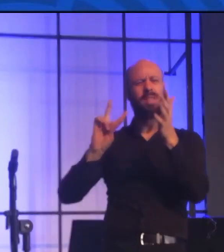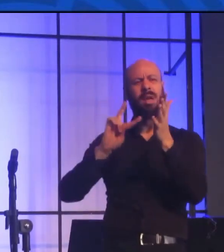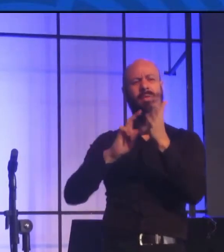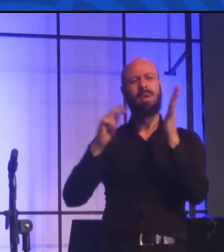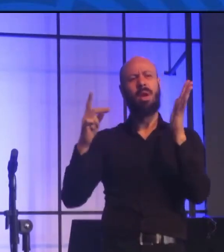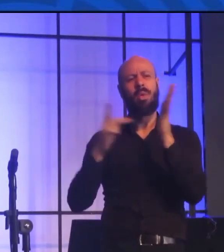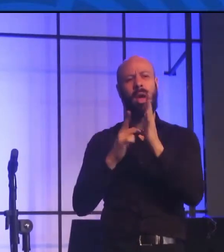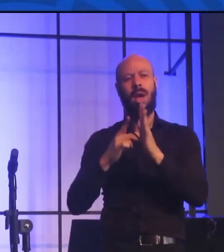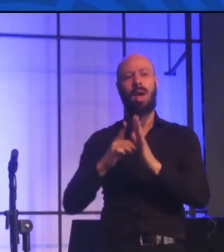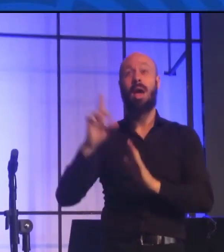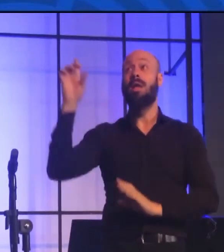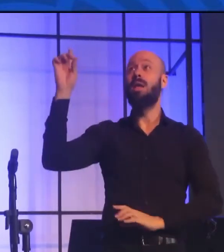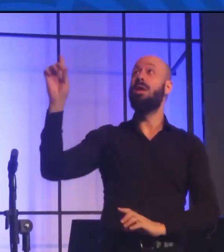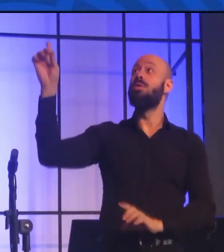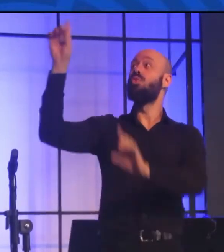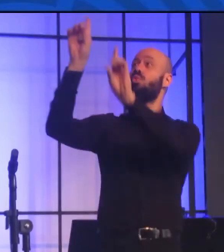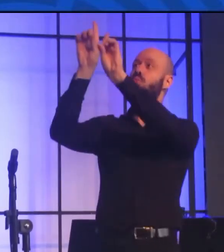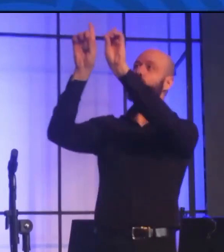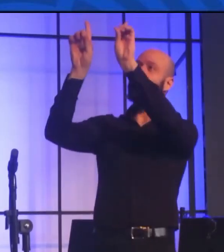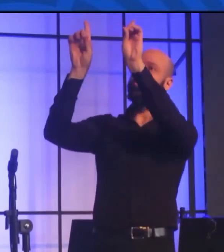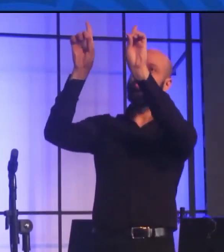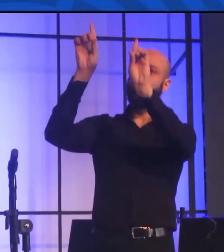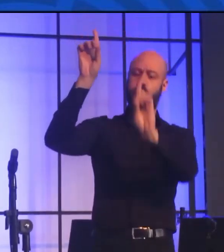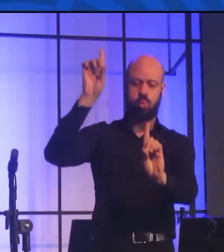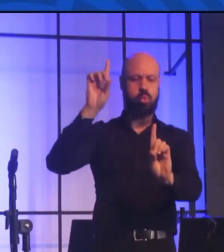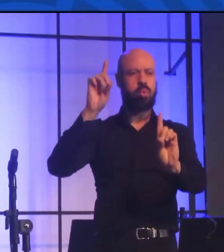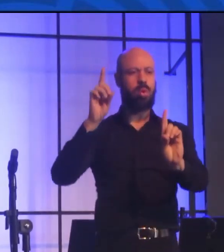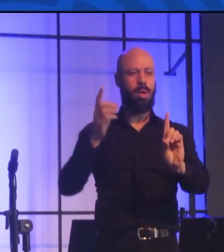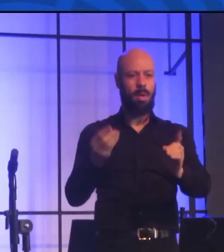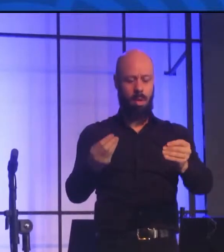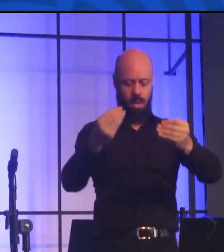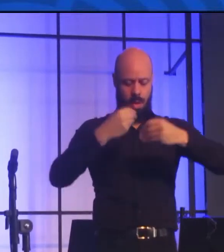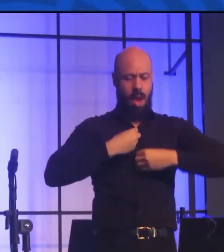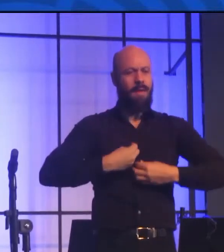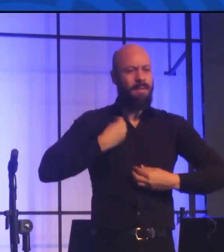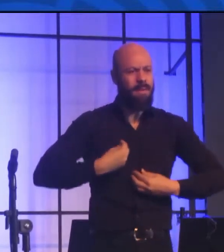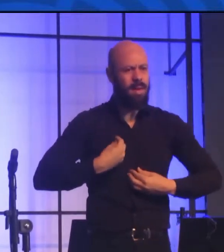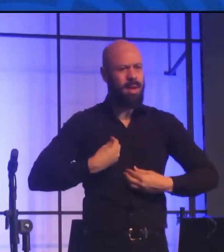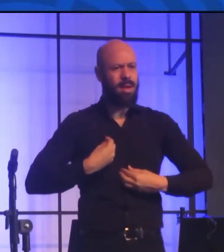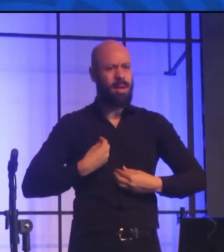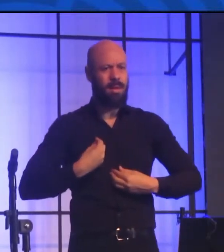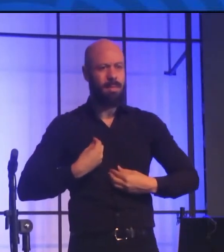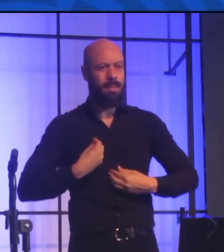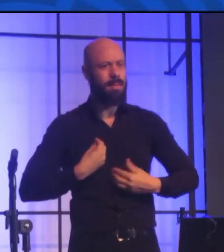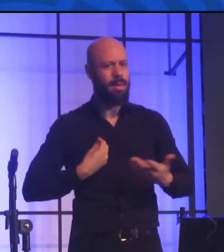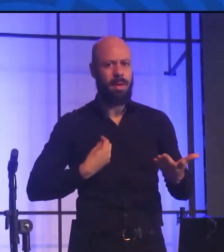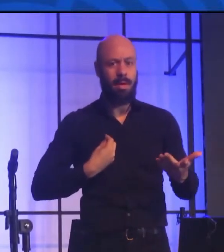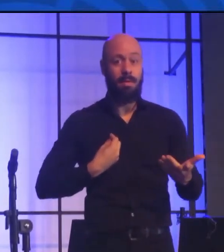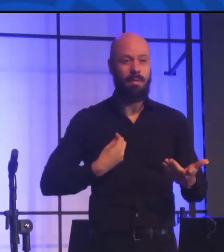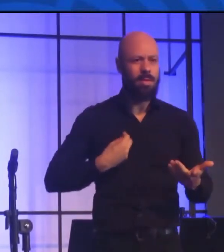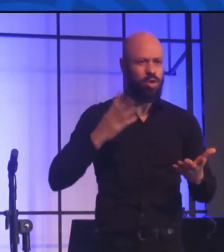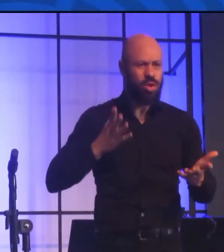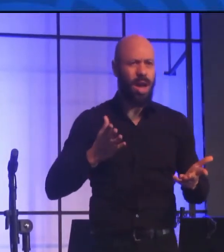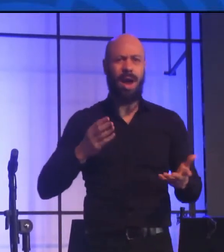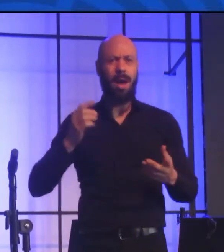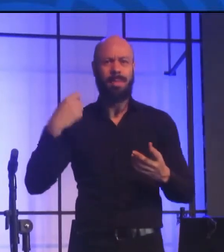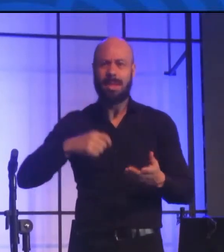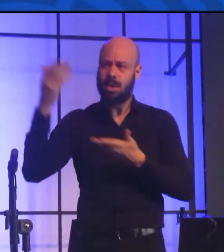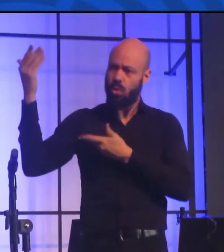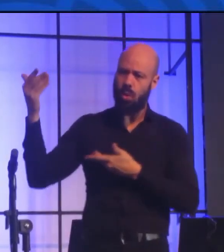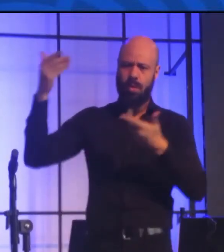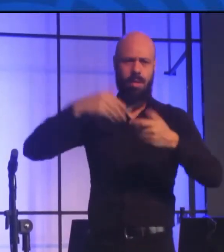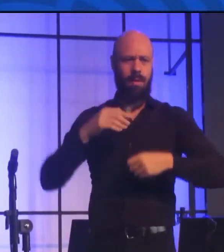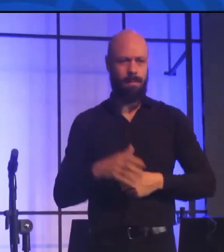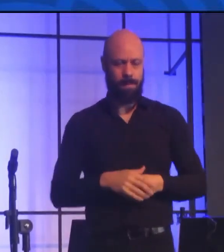que esse menino teve. De chegar ao plano de profeta e dizer assim, está pecado, está pequeno, mas eu tenho uma atitude, eu não vou